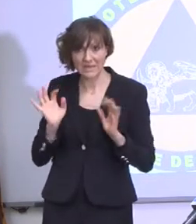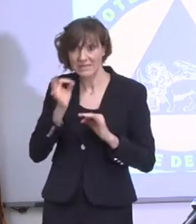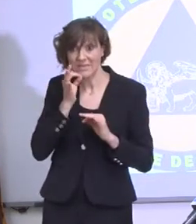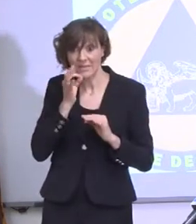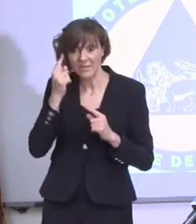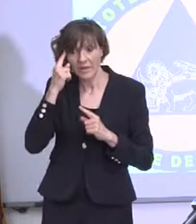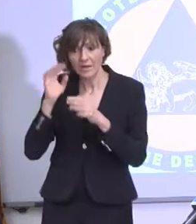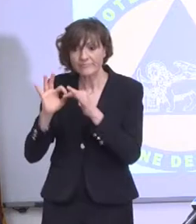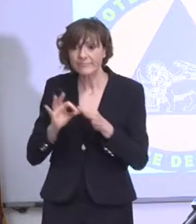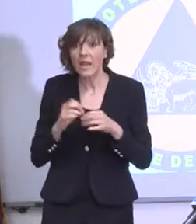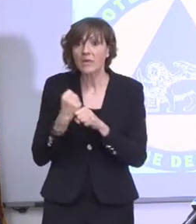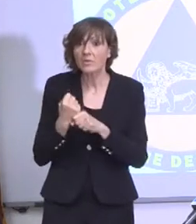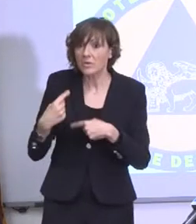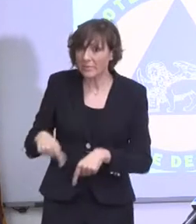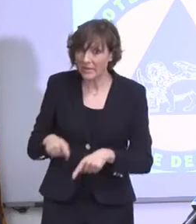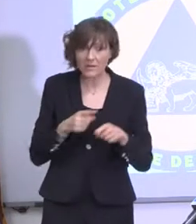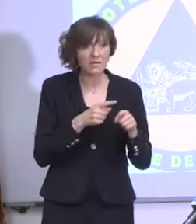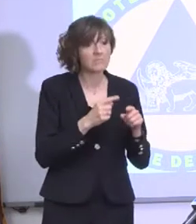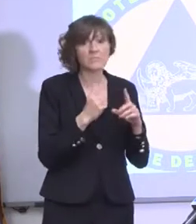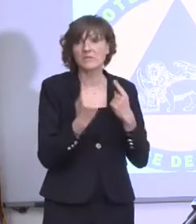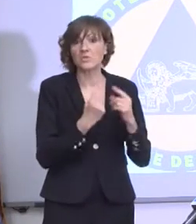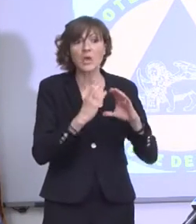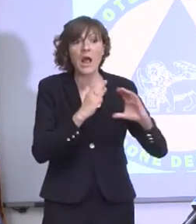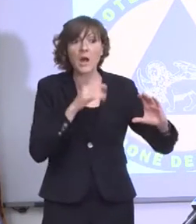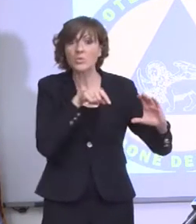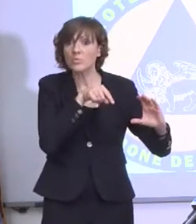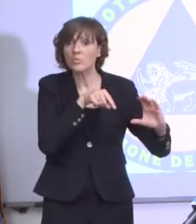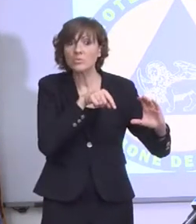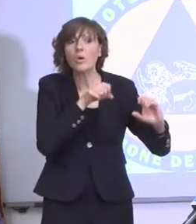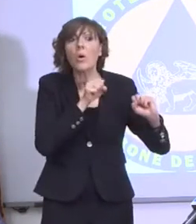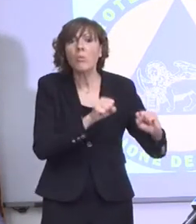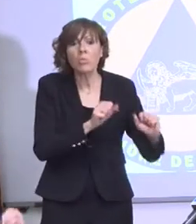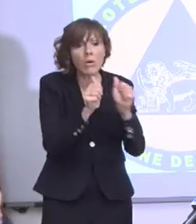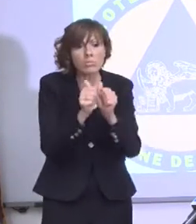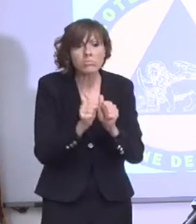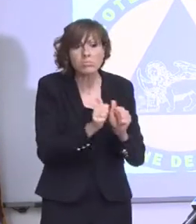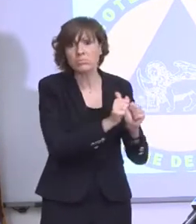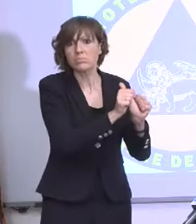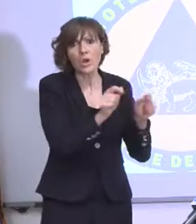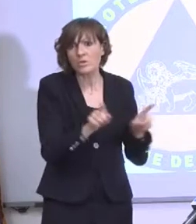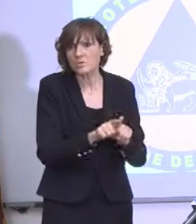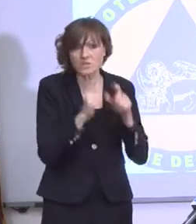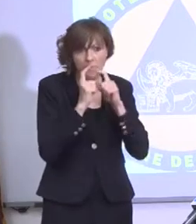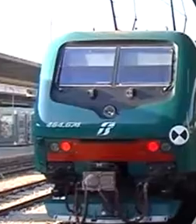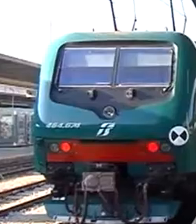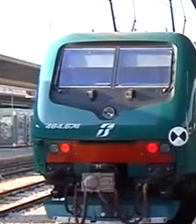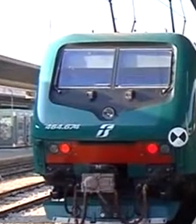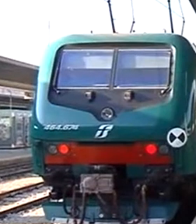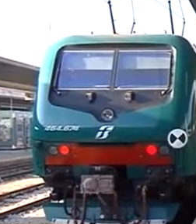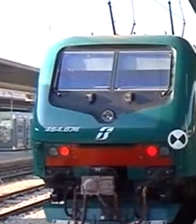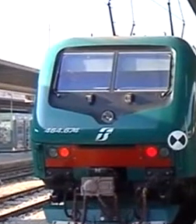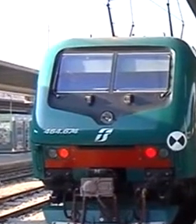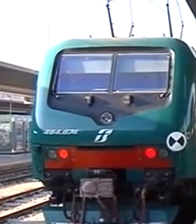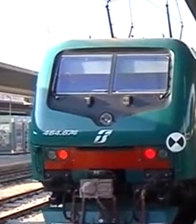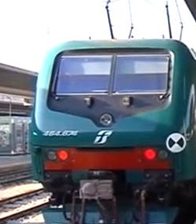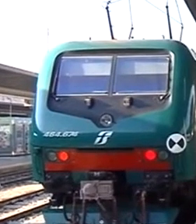mia che gli stessi lavoratori nell'autobus possono stare fianco a fianco la mascherina e non ci stanno a 8 ore se